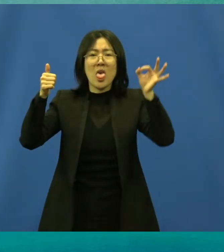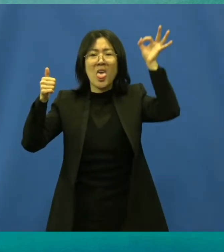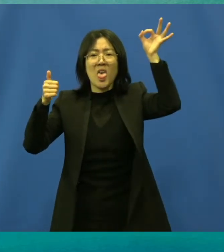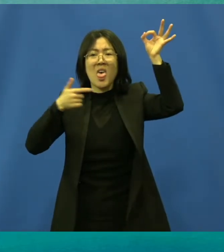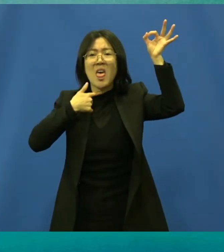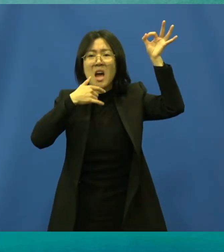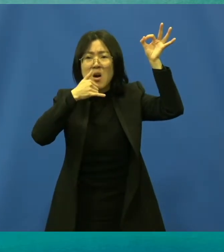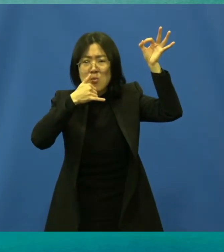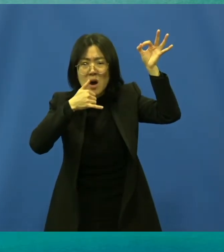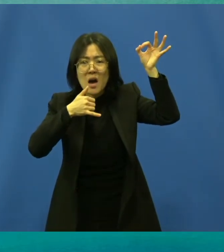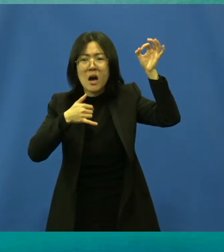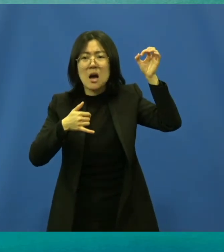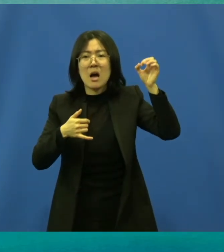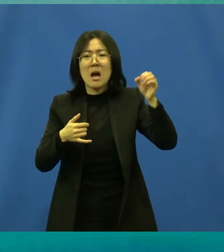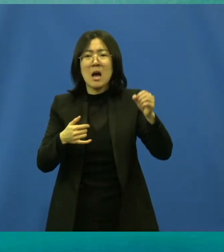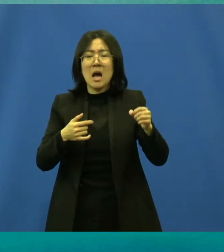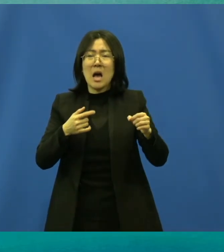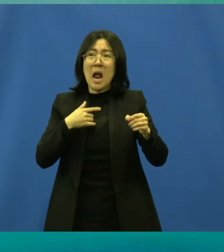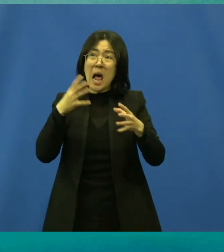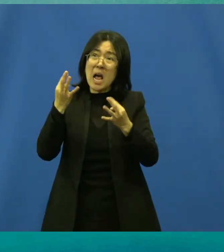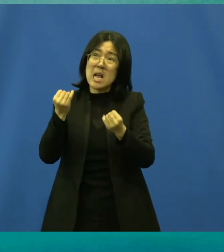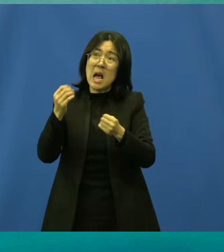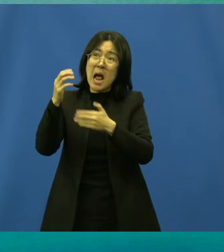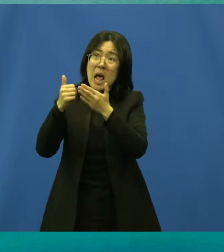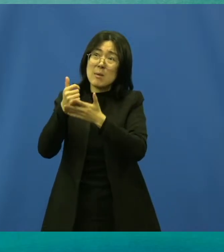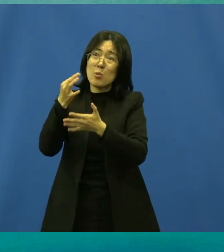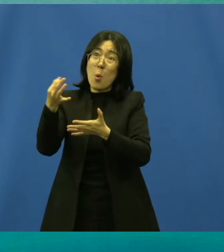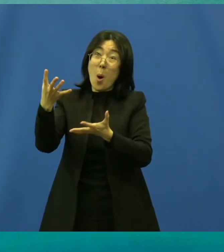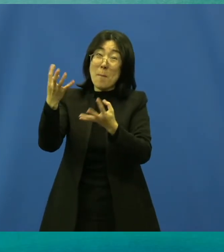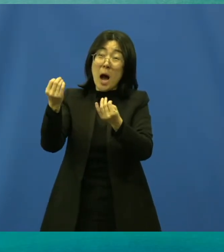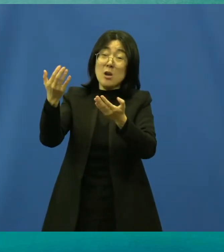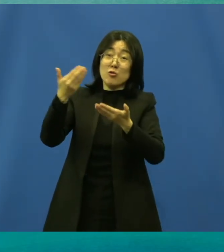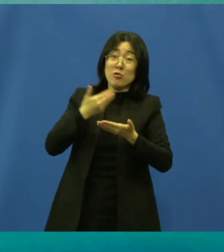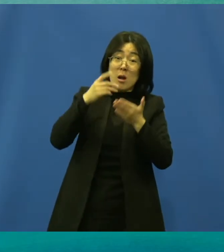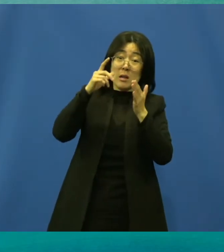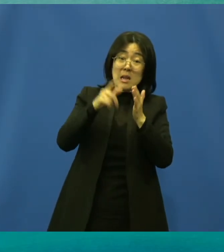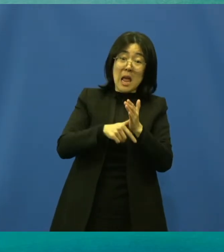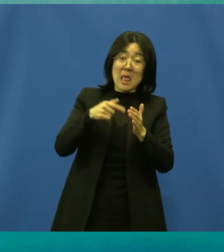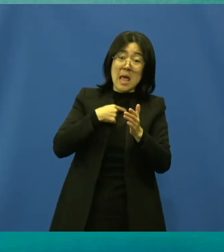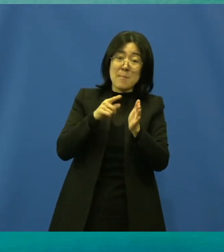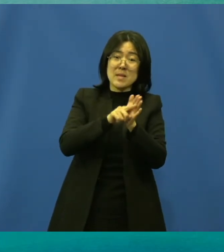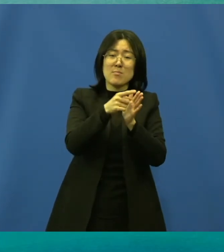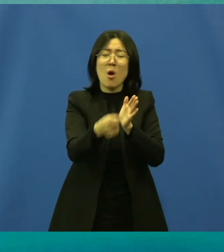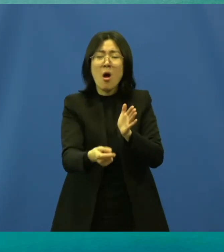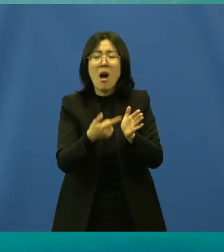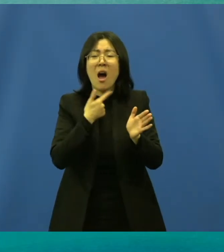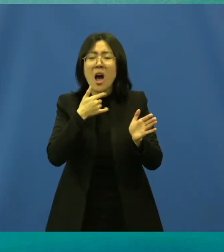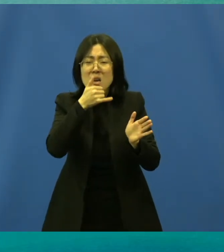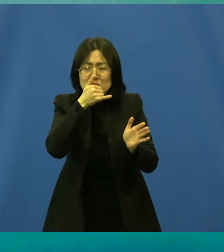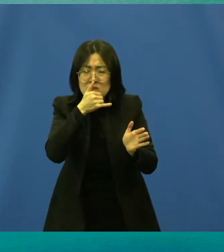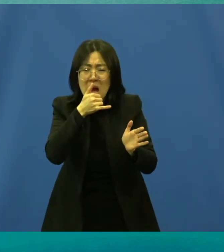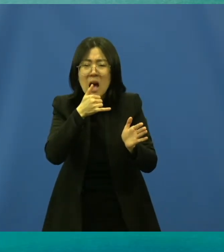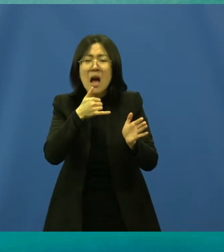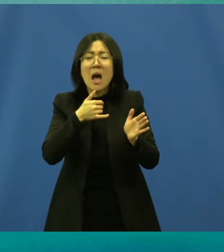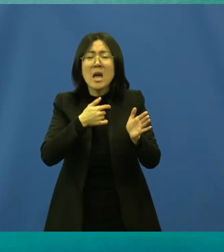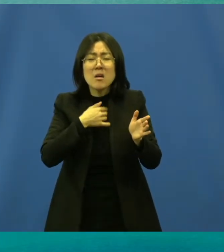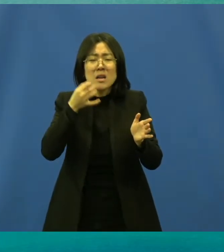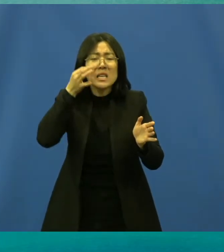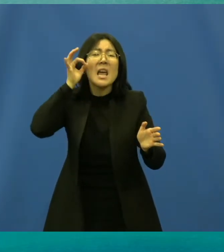의외로 내가 돈 문제에 준비가 안 돼 있는 경우가 많아요. 근데 돈을 많이 주시면 어떡해요? 큰일 나지.